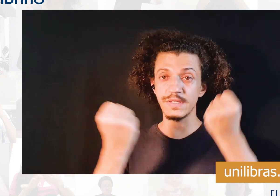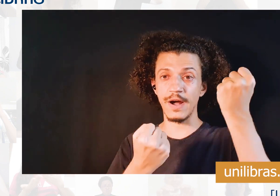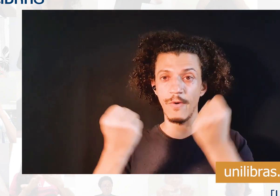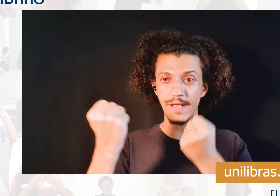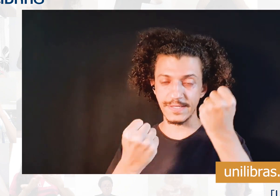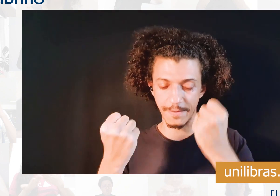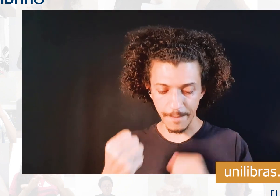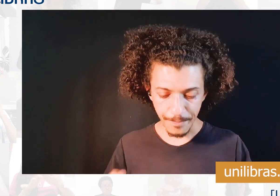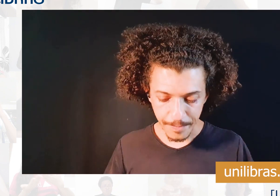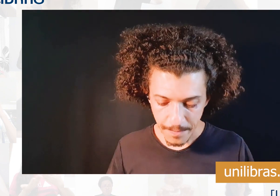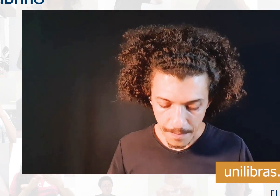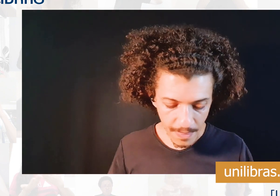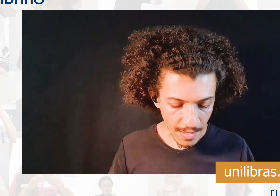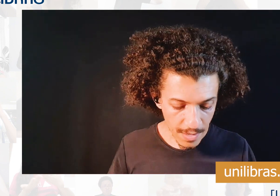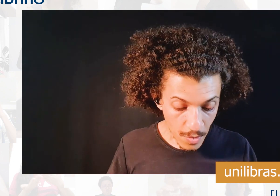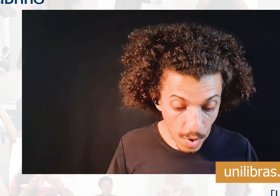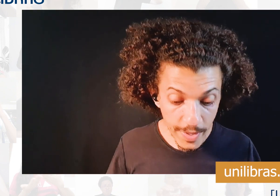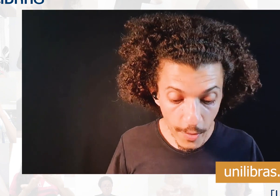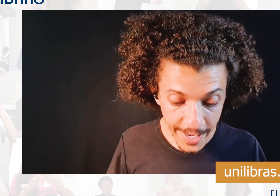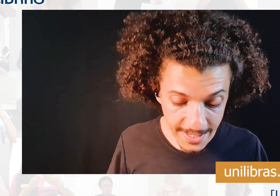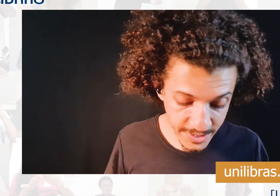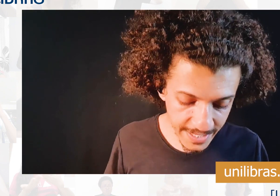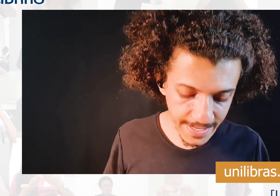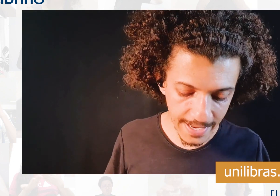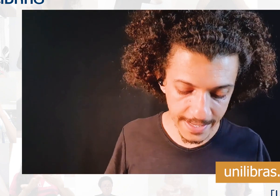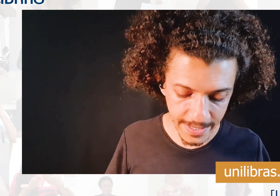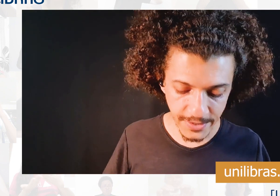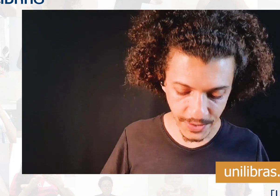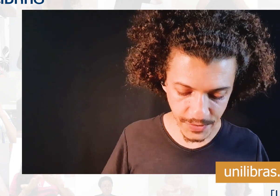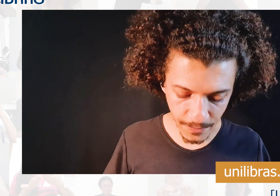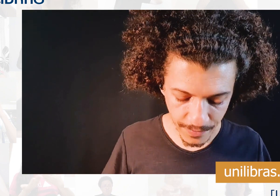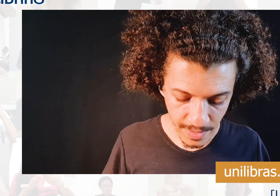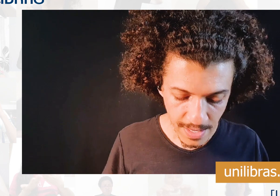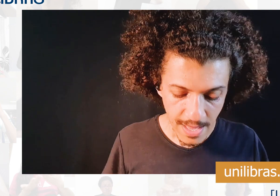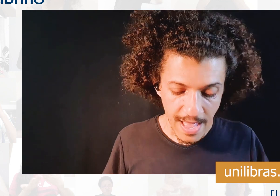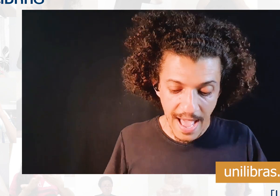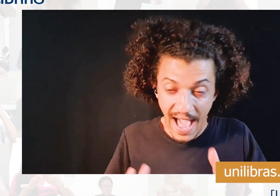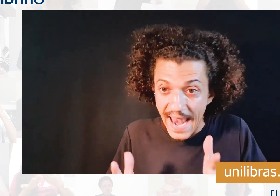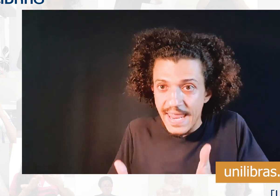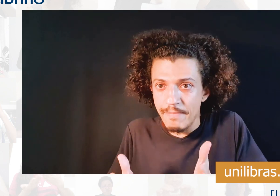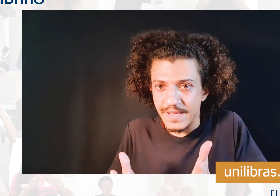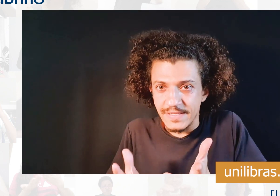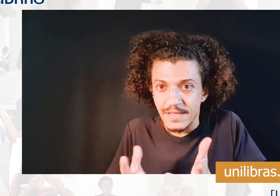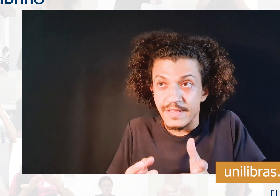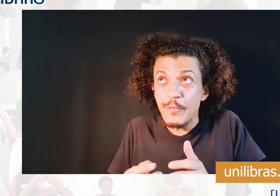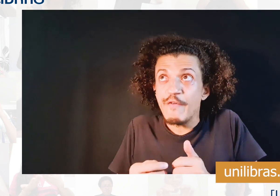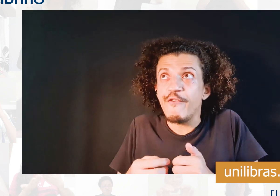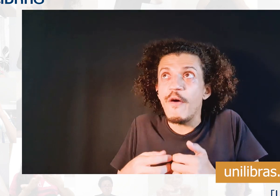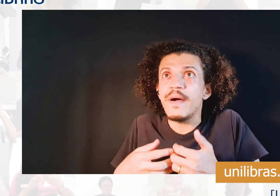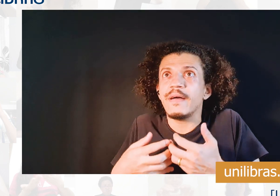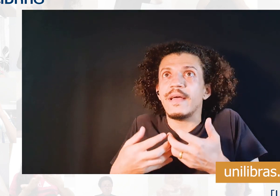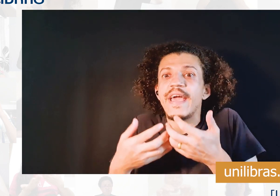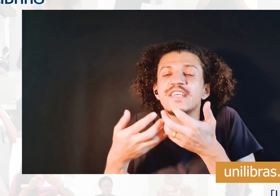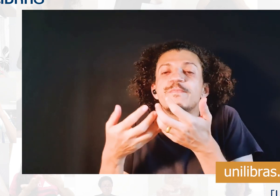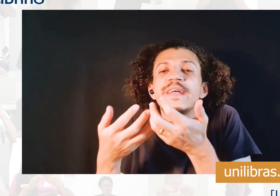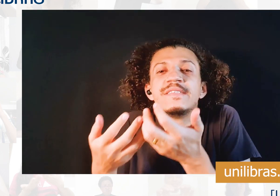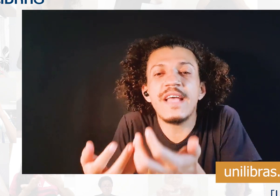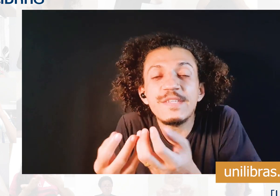e o segundo sinal assim. Qual que é o grande detalhe aqui disso? A Libras tem uma